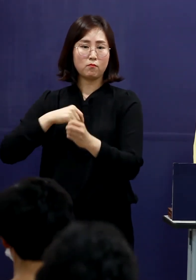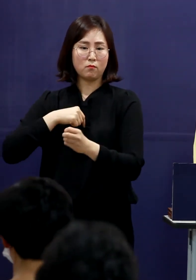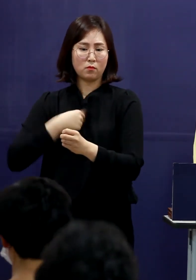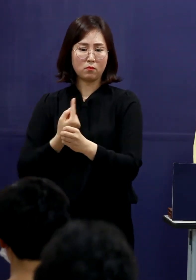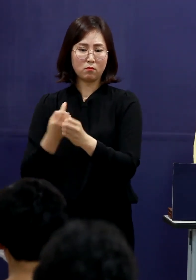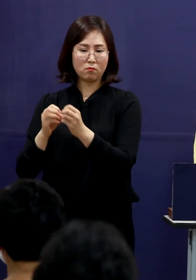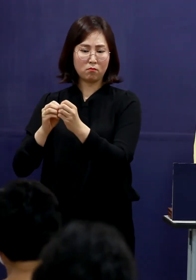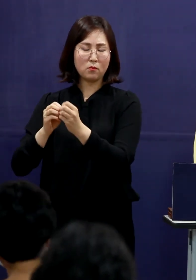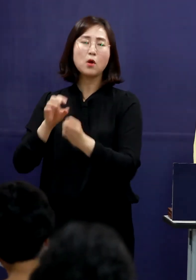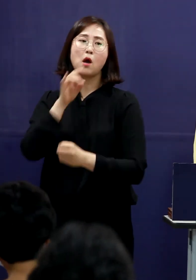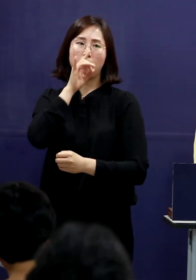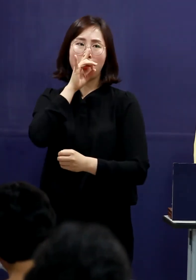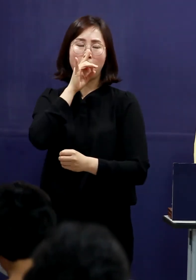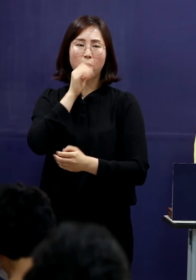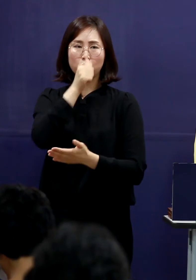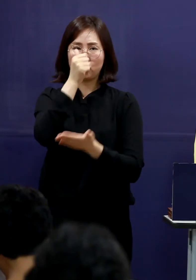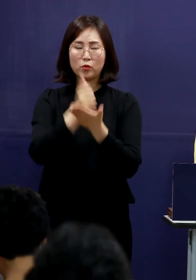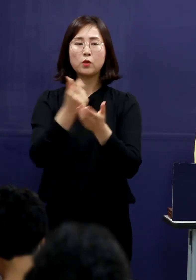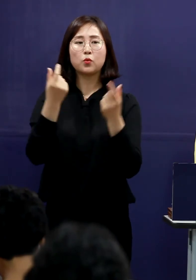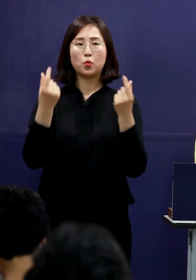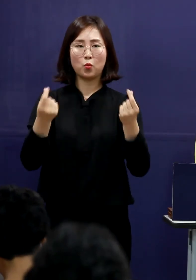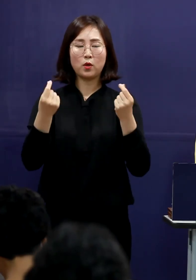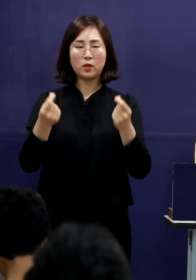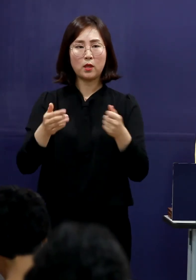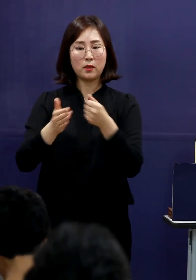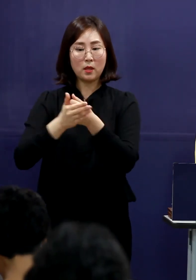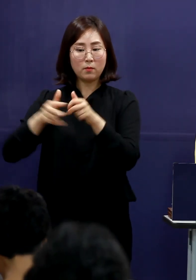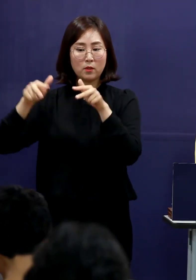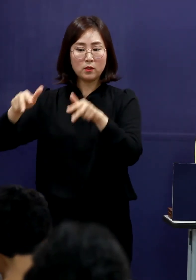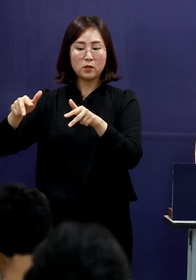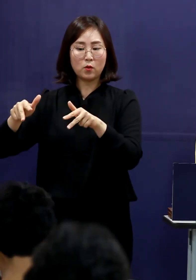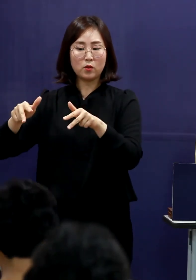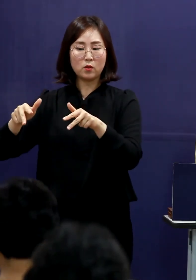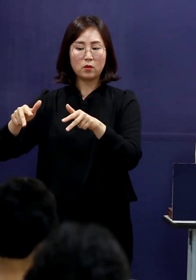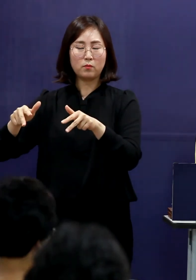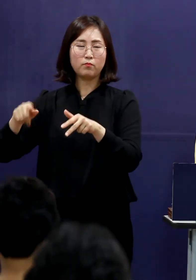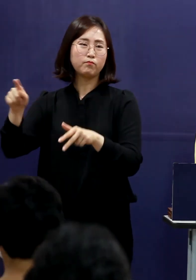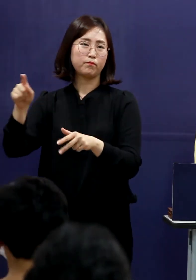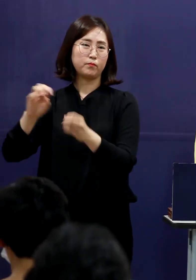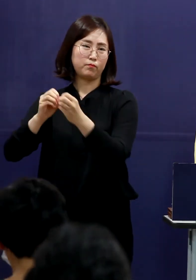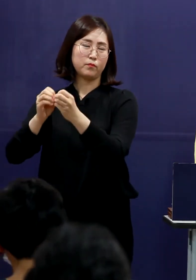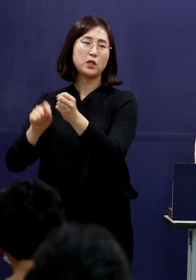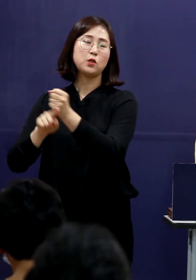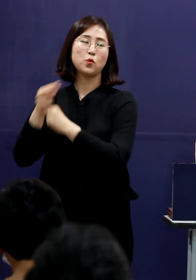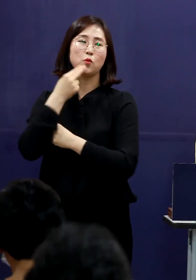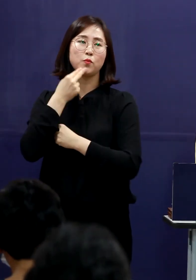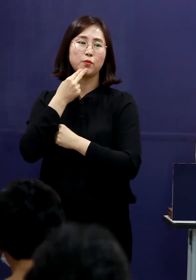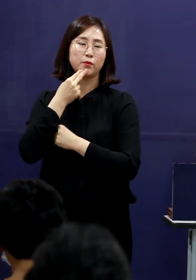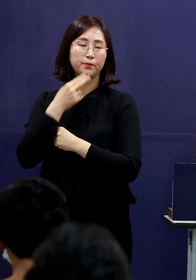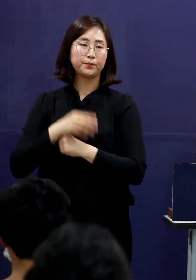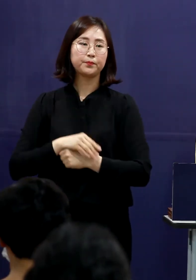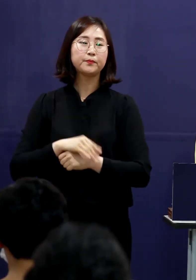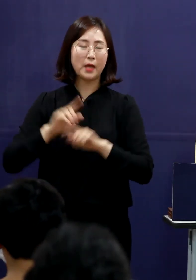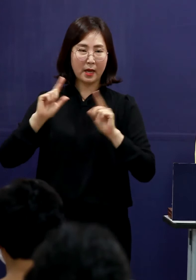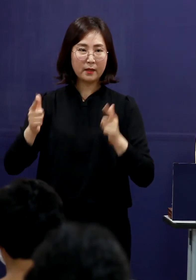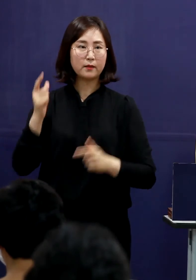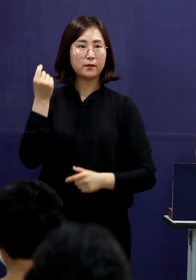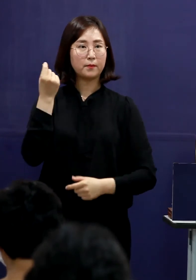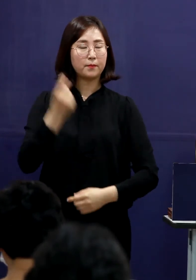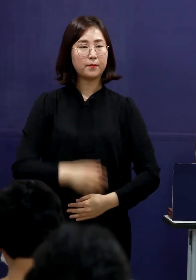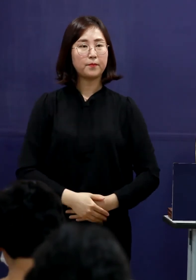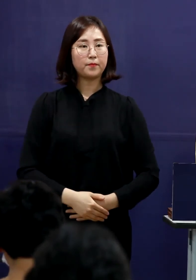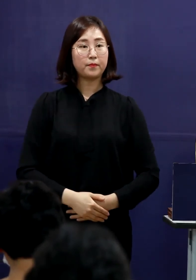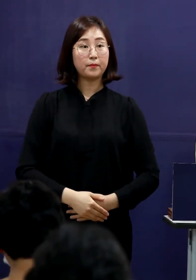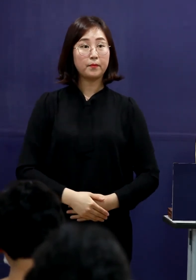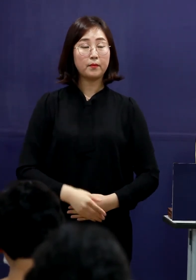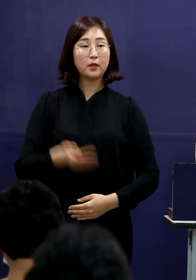행위가 되기 때문에 이 부분은 저는 우리 직원들이 그렇게 할 이유가 없지 않습니까? 그래서 그렇지는 않았으리라고 봅니다. 다만 이제